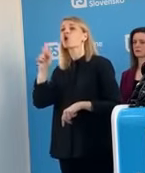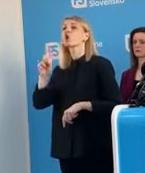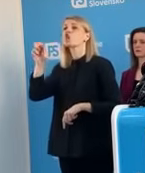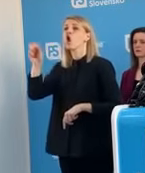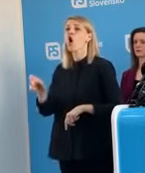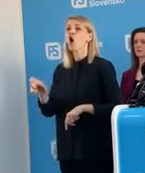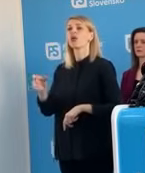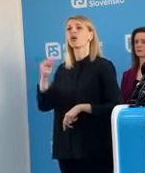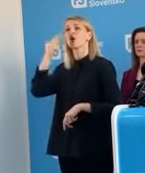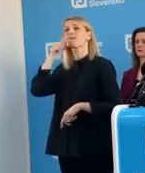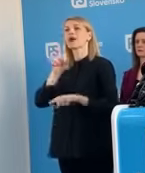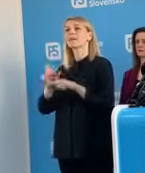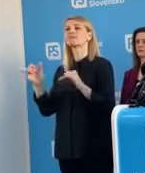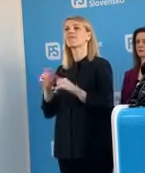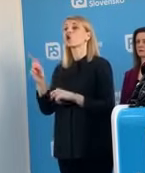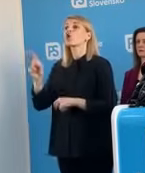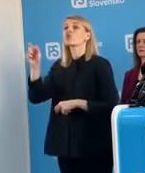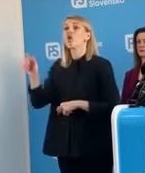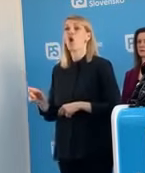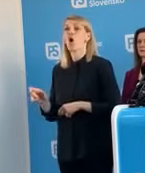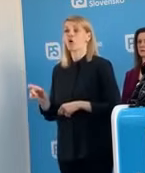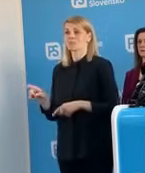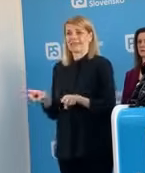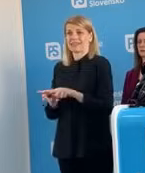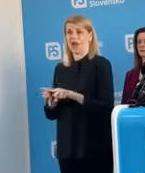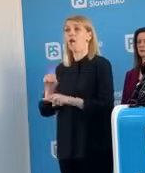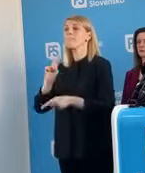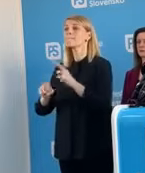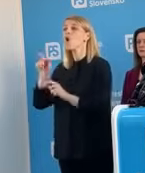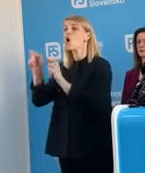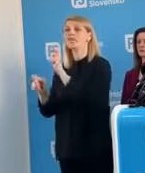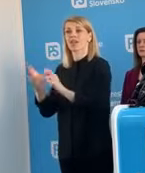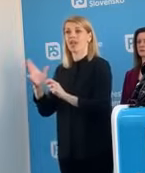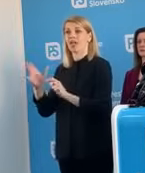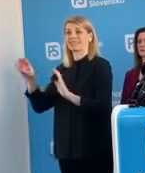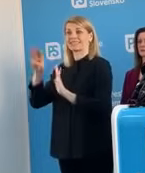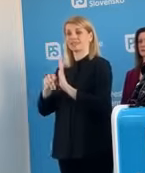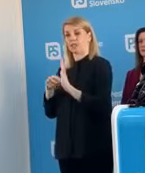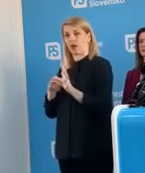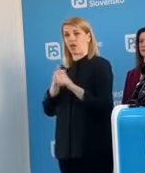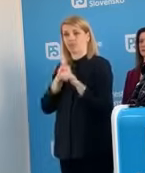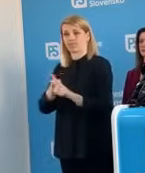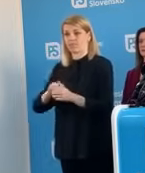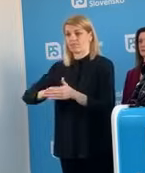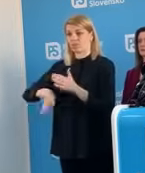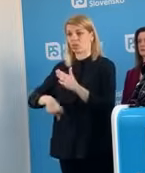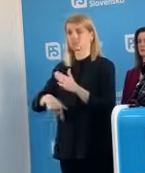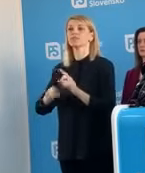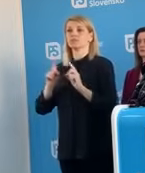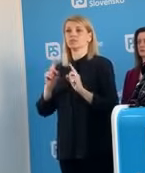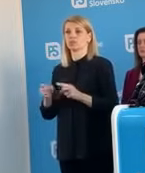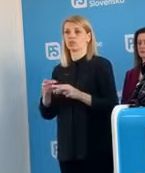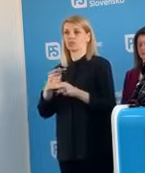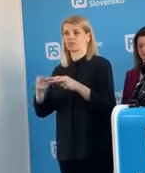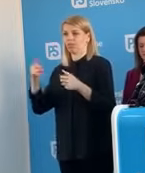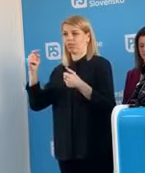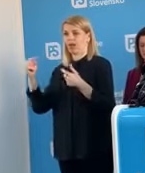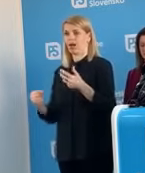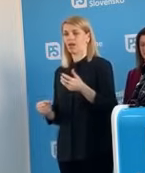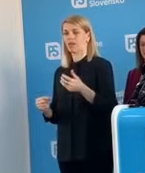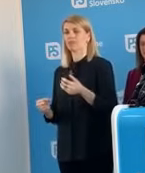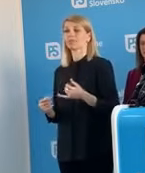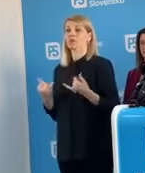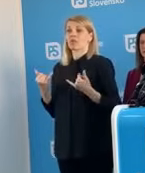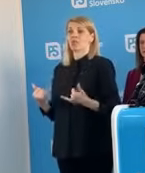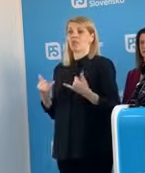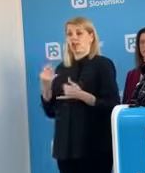kto je komisárom pre spravodlivosť. Tam nejde o politiku, tam ide o zákony. A v tomto duchu sa mi zdá,